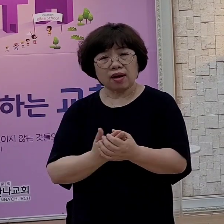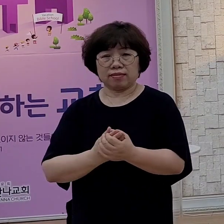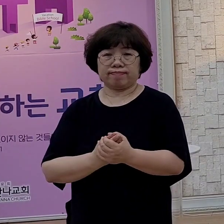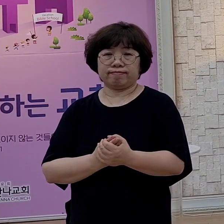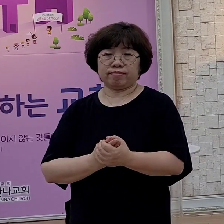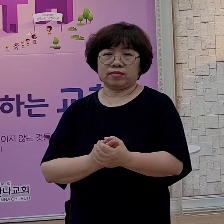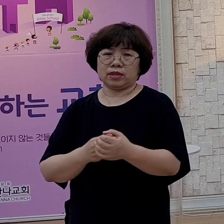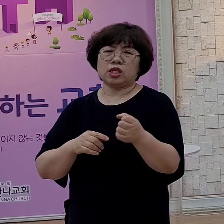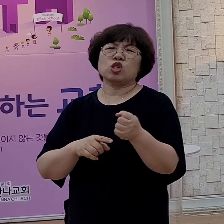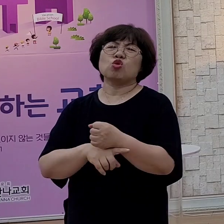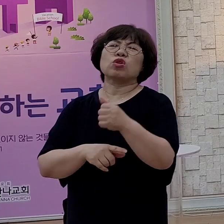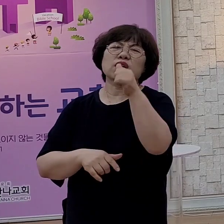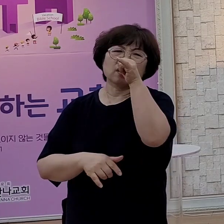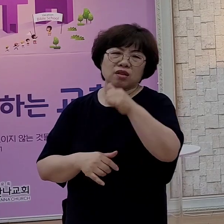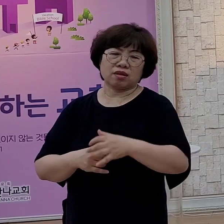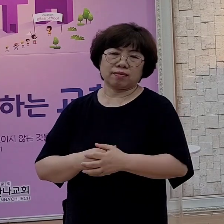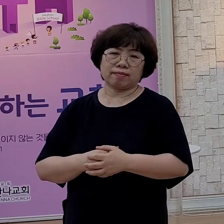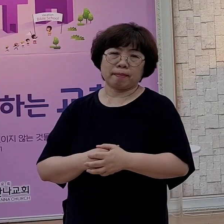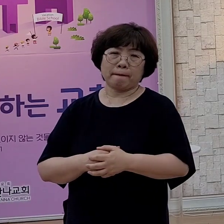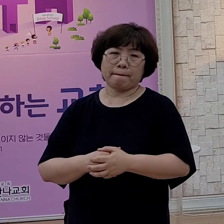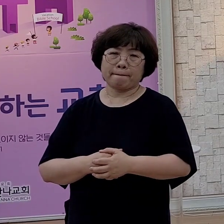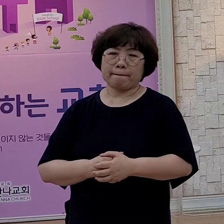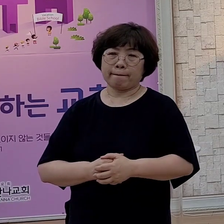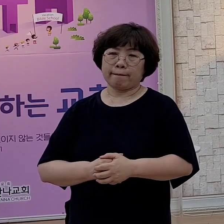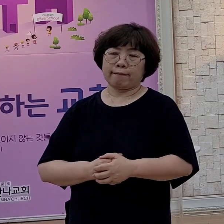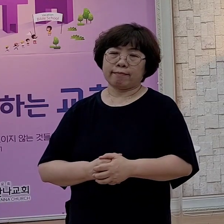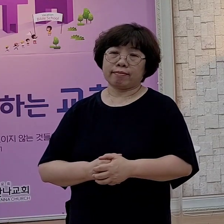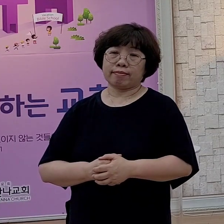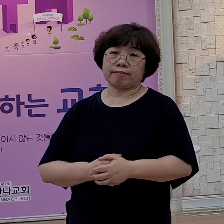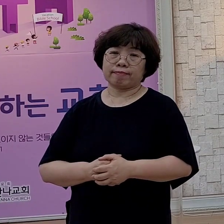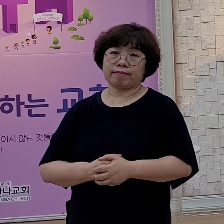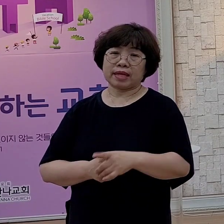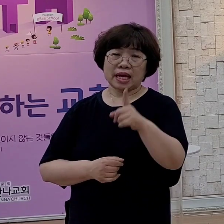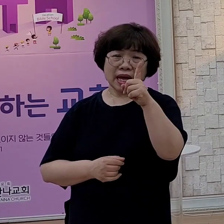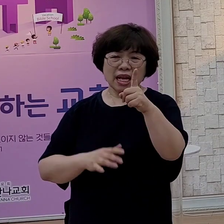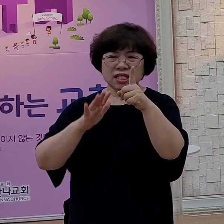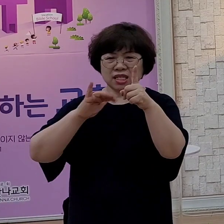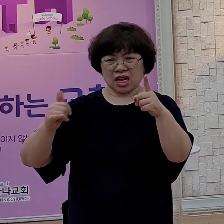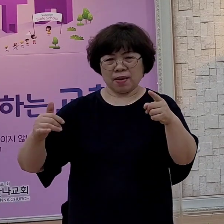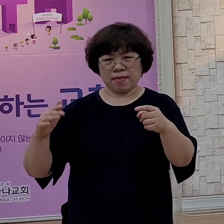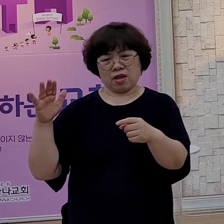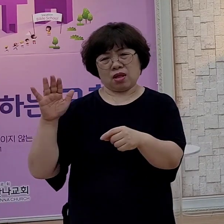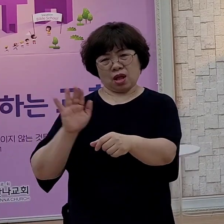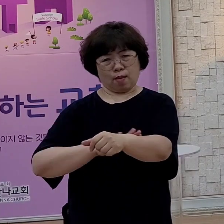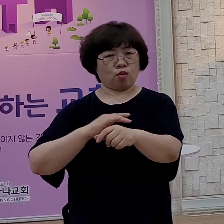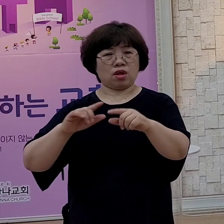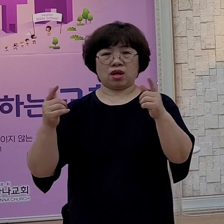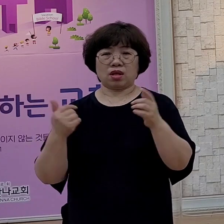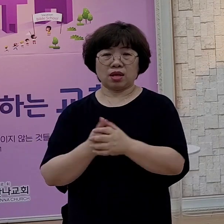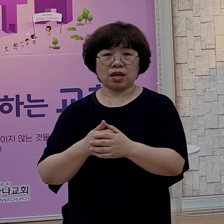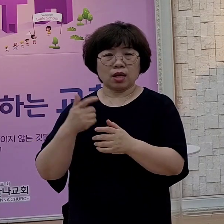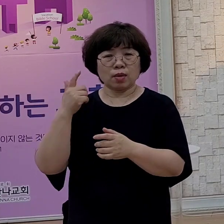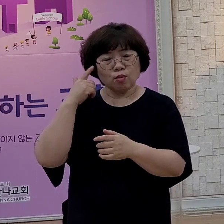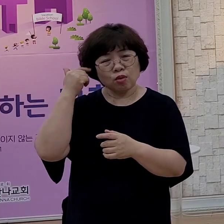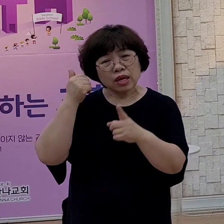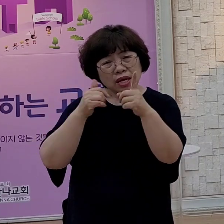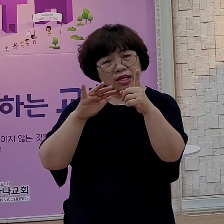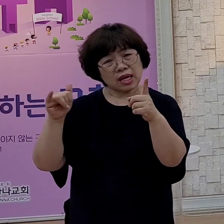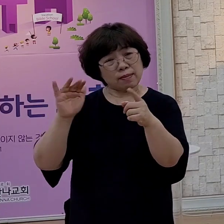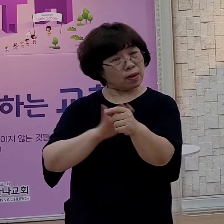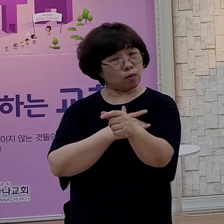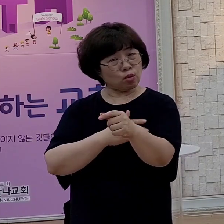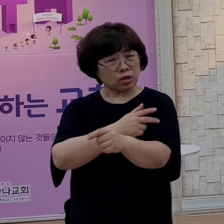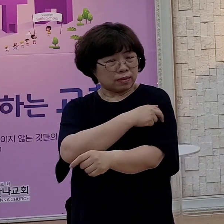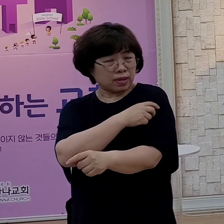여러분, 그 이유가 있어요. 이게 어느 한 사람의 일이 아니라는 거예요. 목사 한 사람,